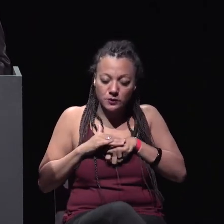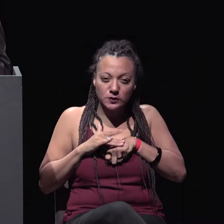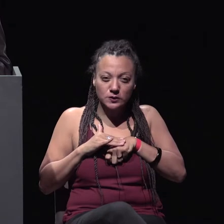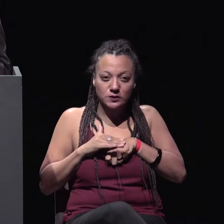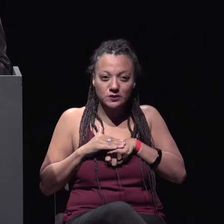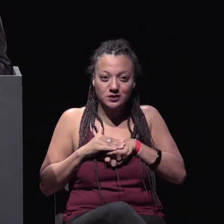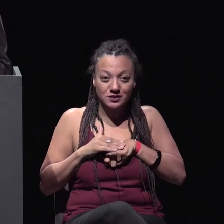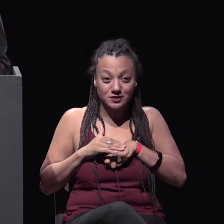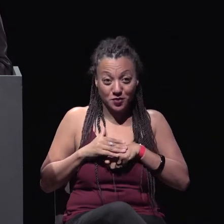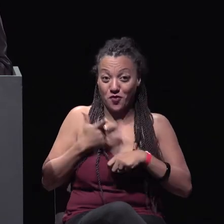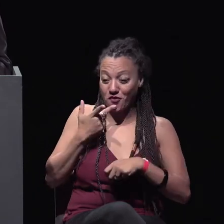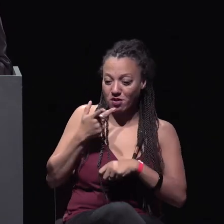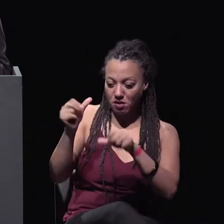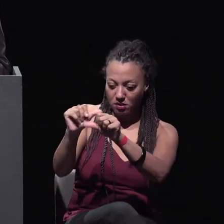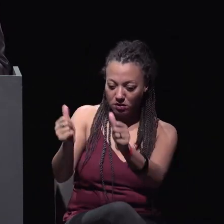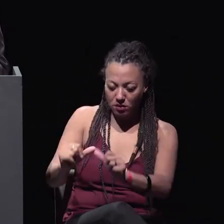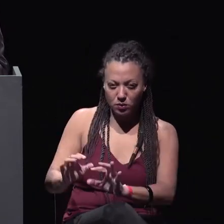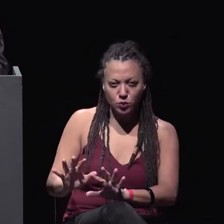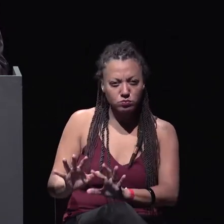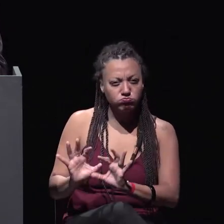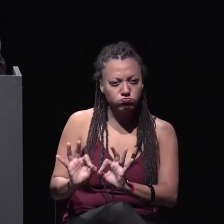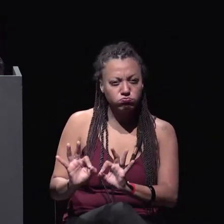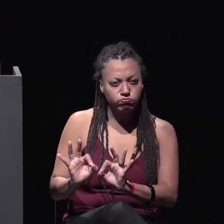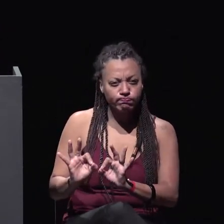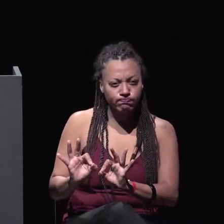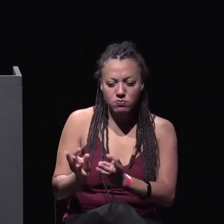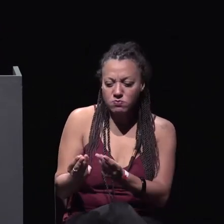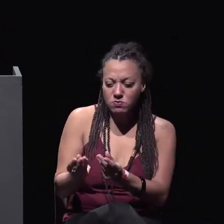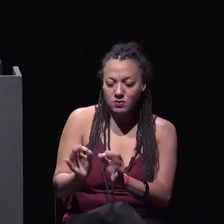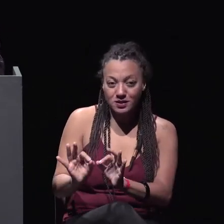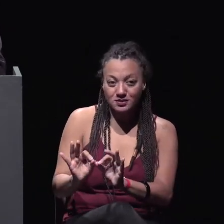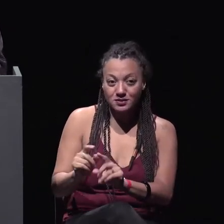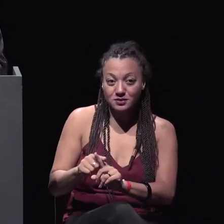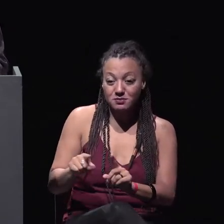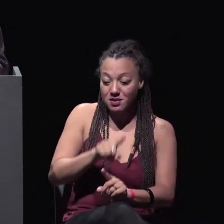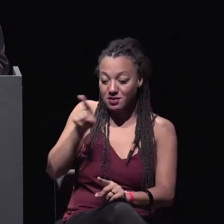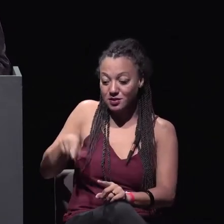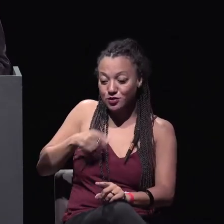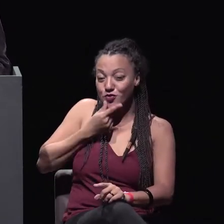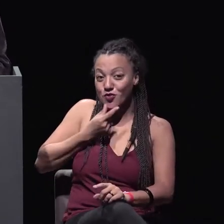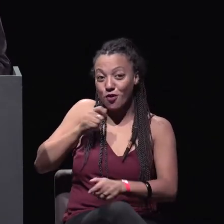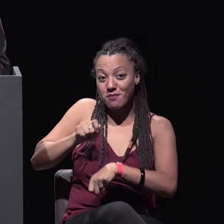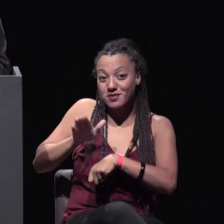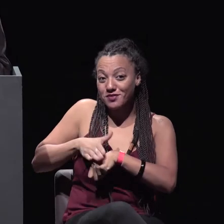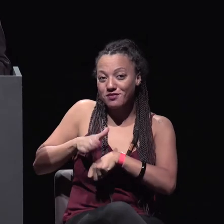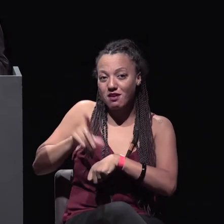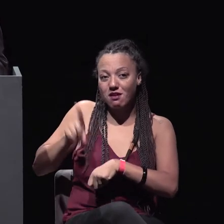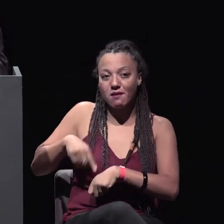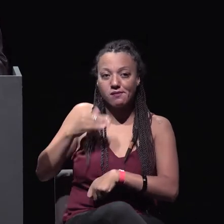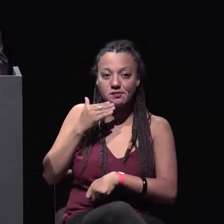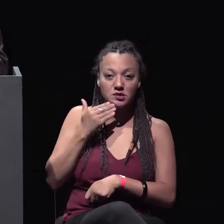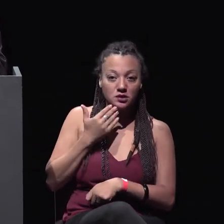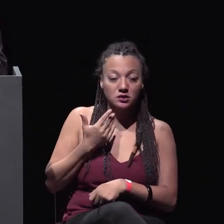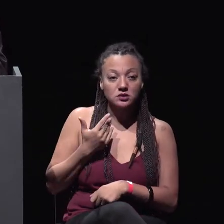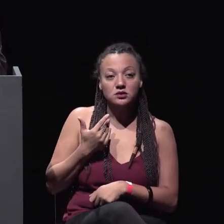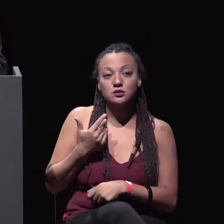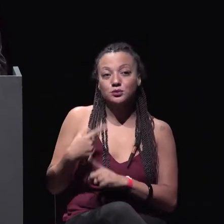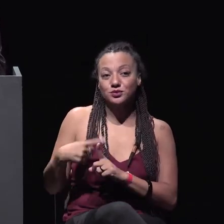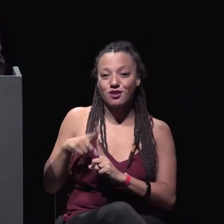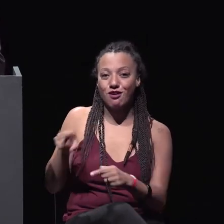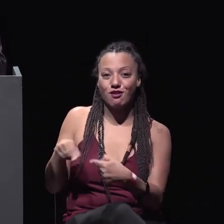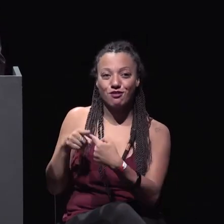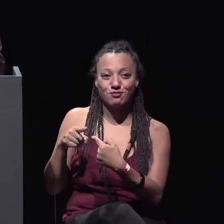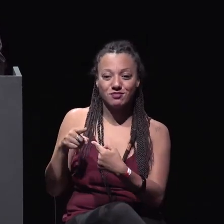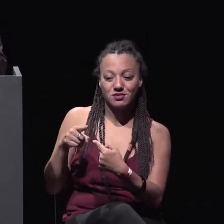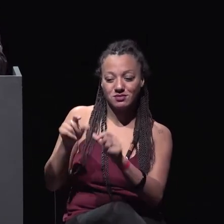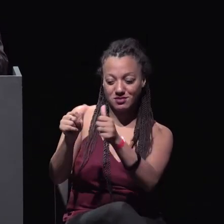elogia portanto há a produção a qualidade da produção escultórica do legia dinho ea sua atualização augusto francês